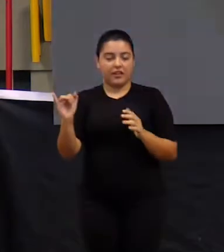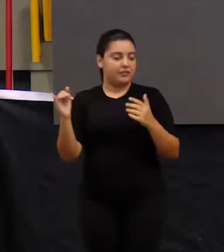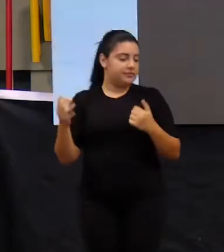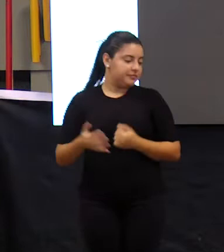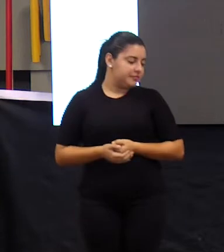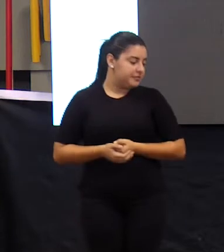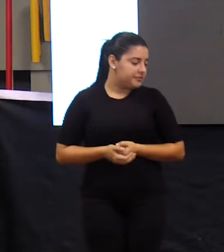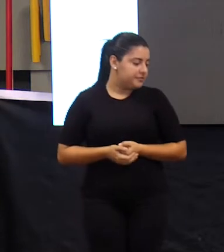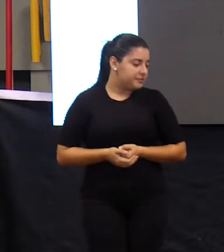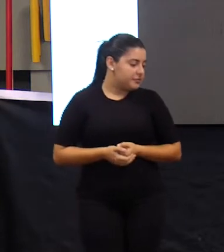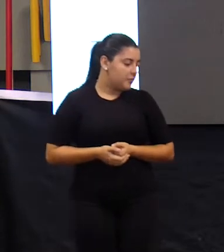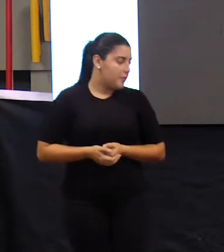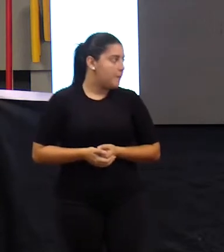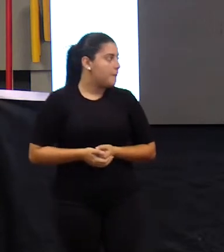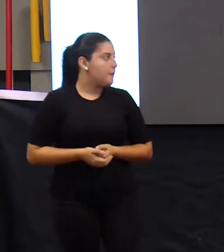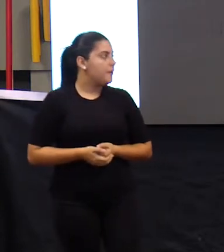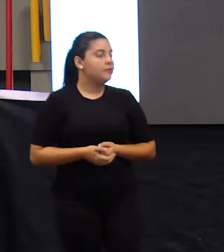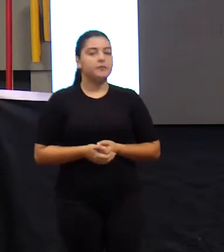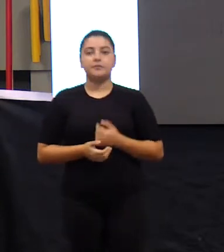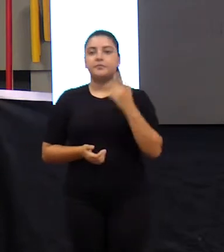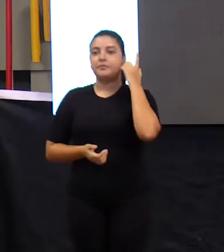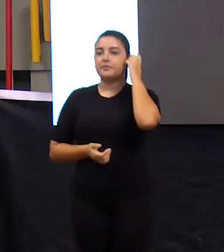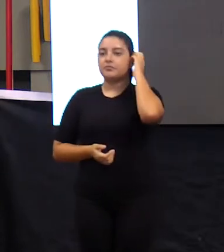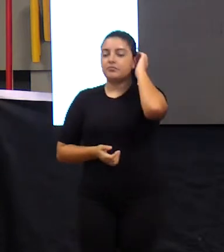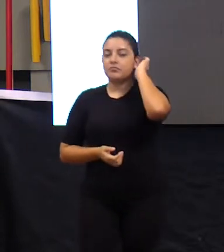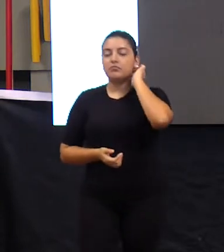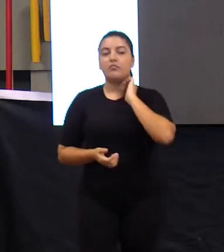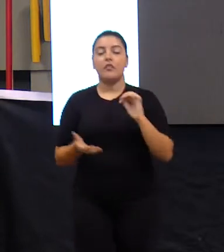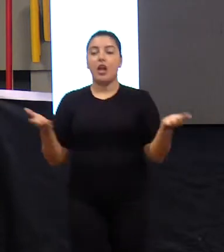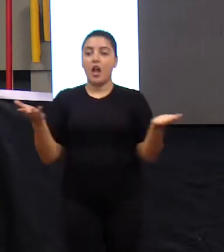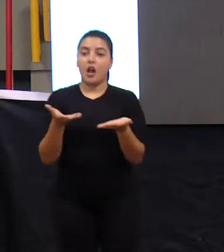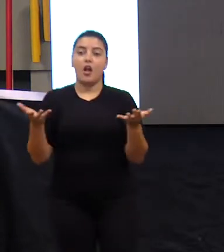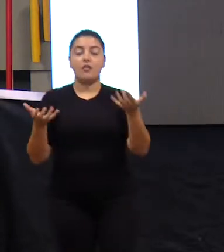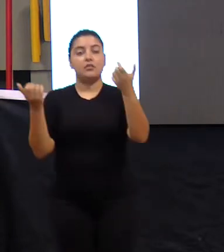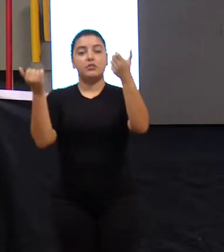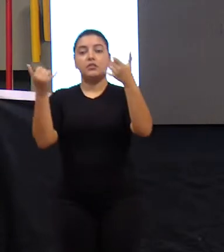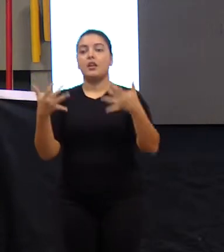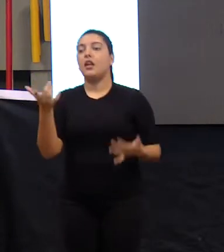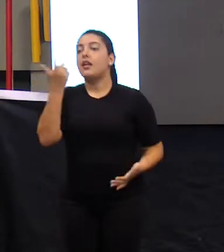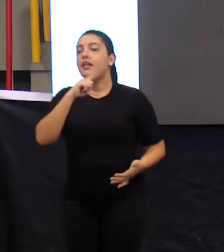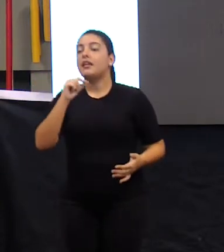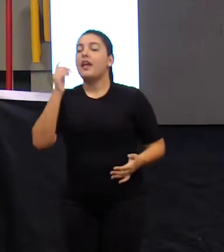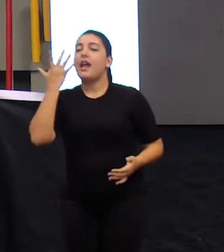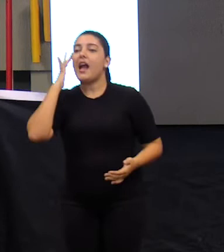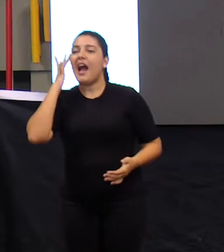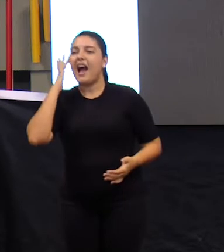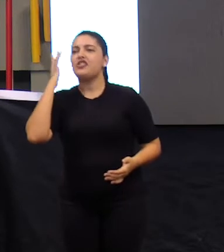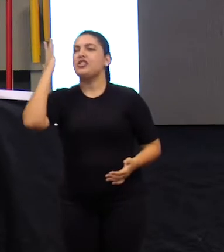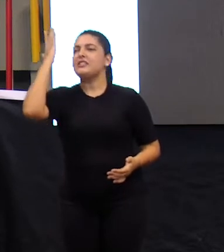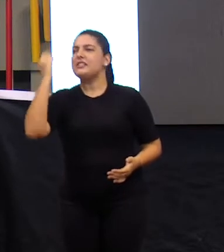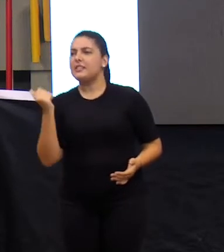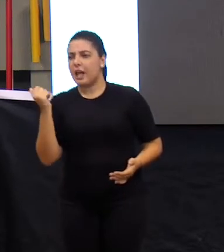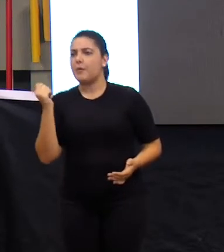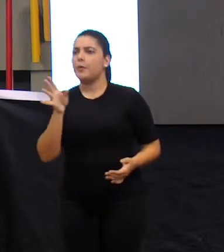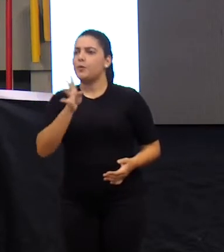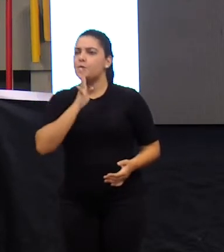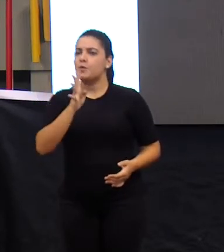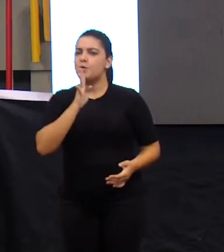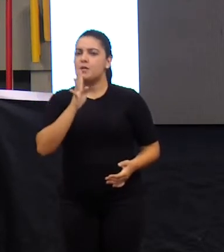trabalhar. Pessoal, só para eu ter uma noção aqui, quem é que acha que sabe